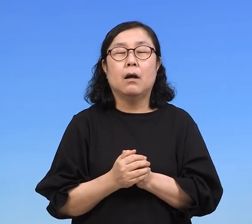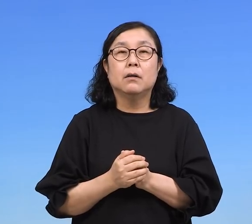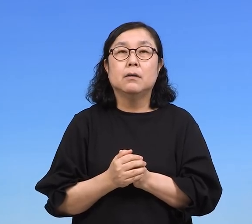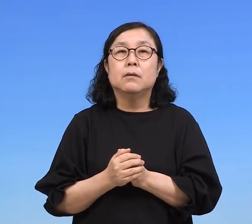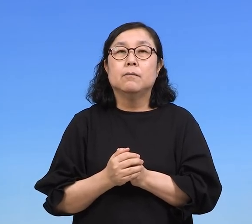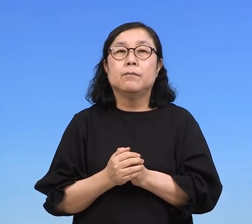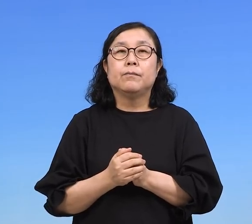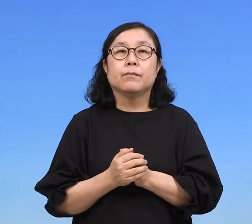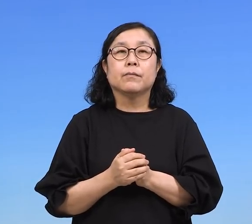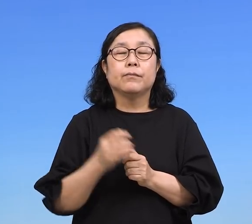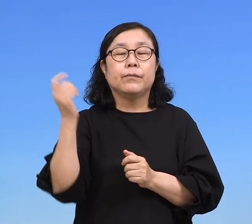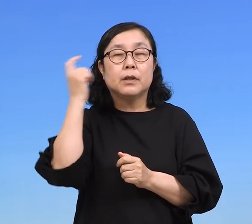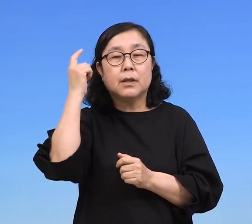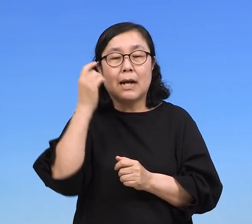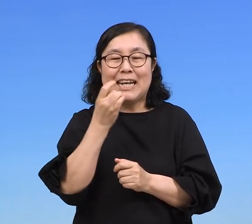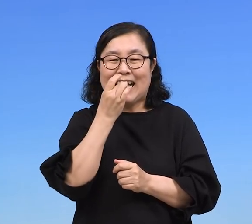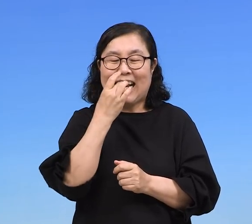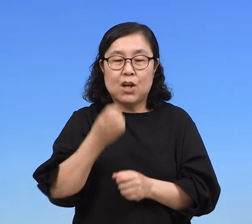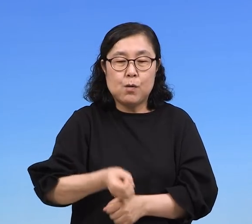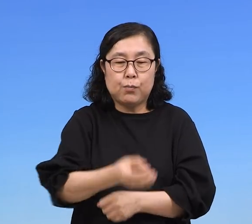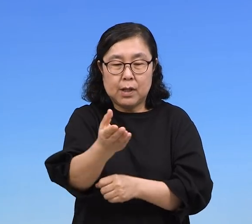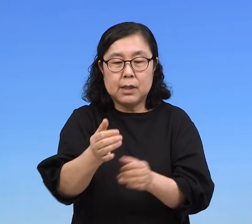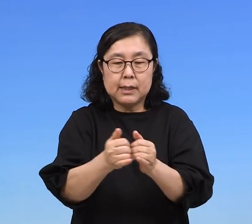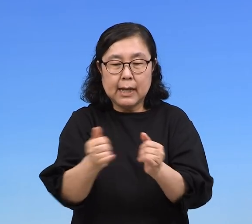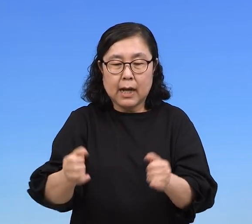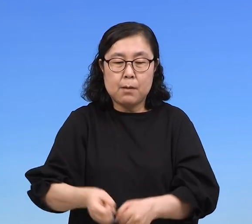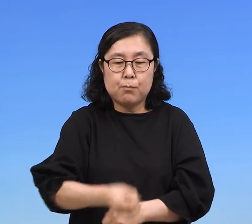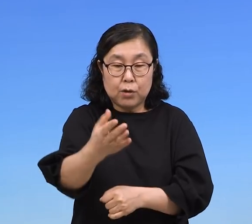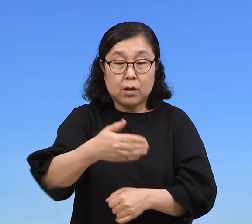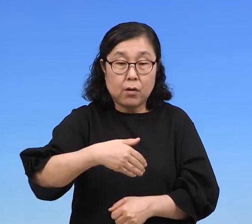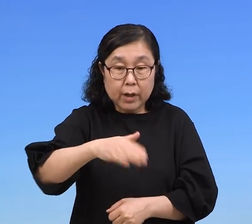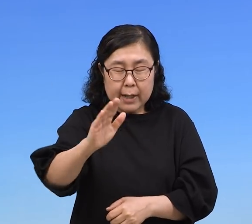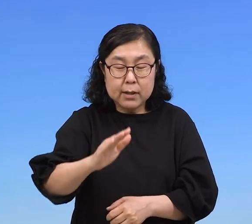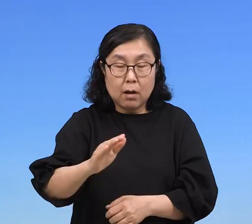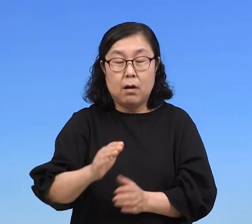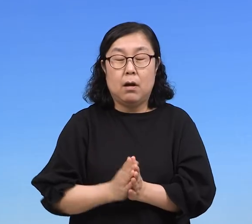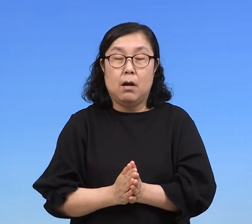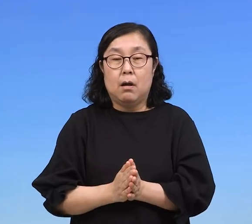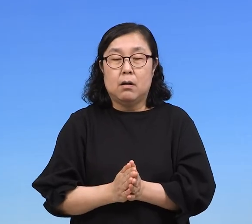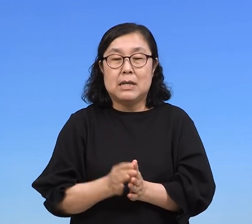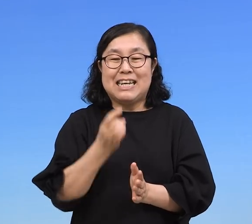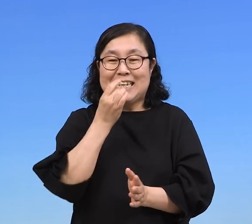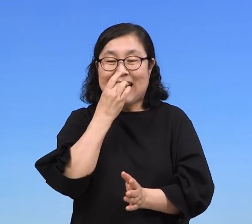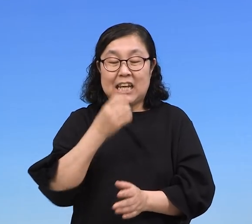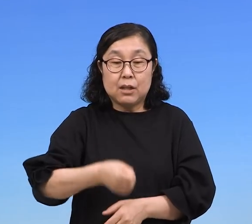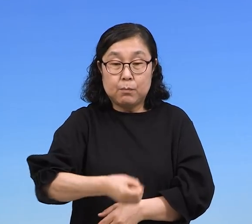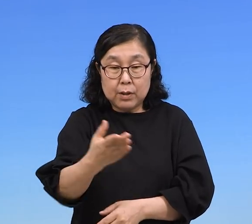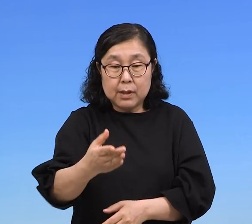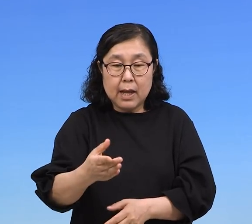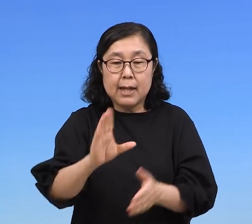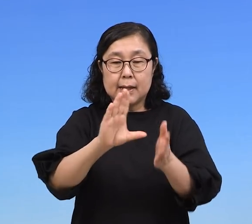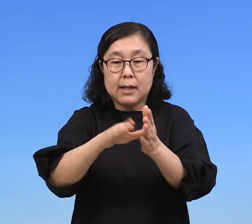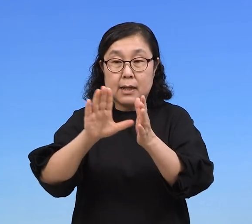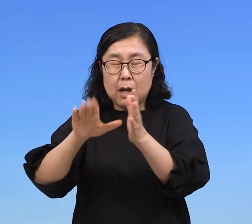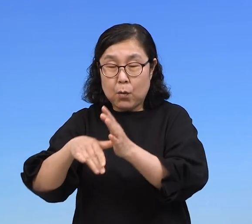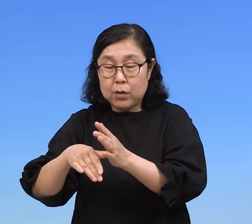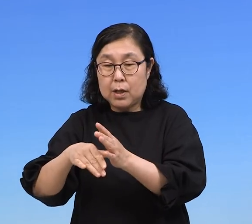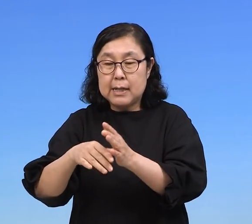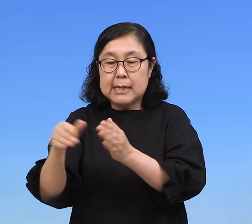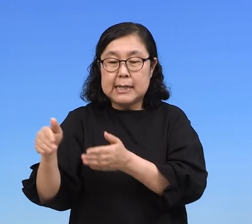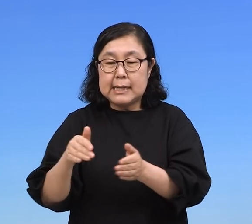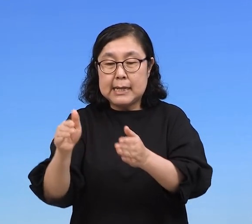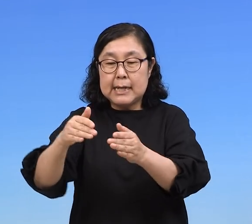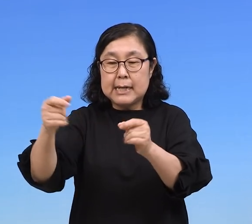마가복음 4장 3절 4절입니다. 들으라, 씨를 뿌리는 자가 뿌리러 나가서 뿌릴새 들으는 길가에